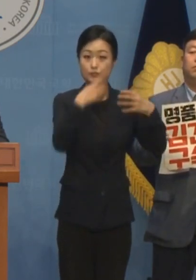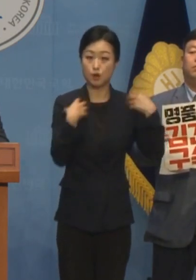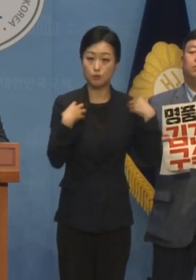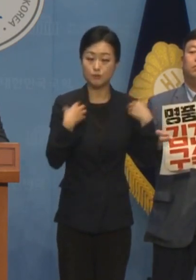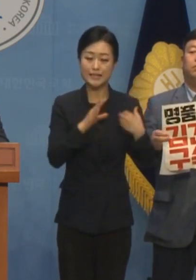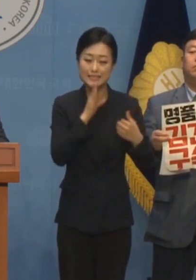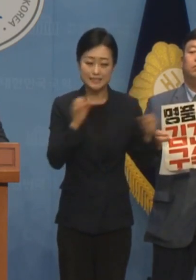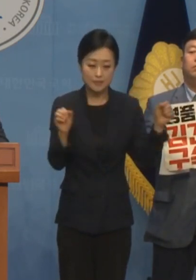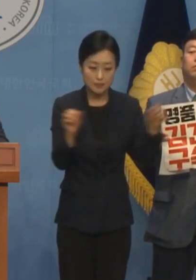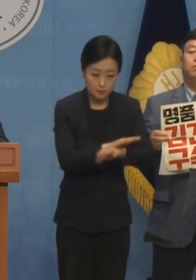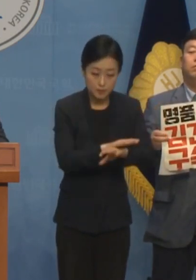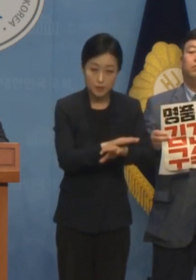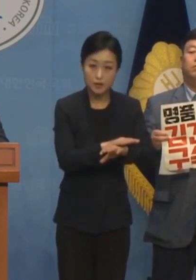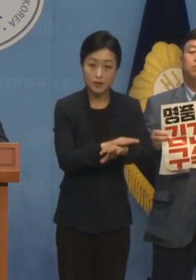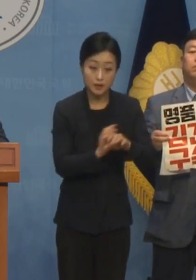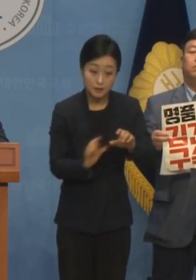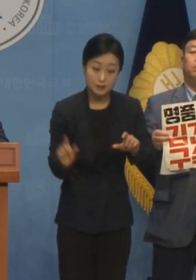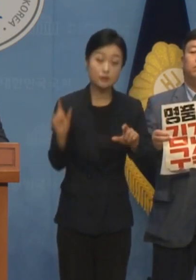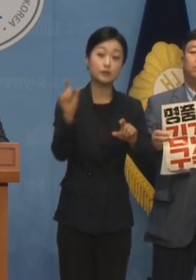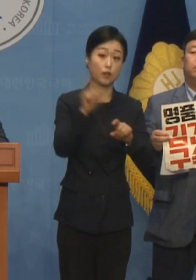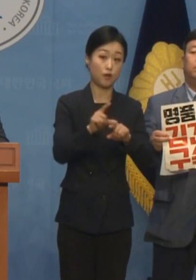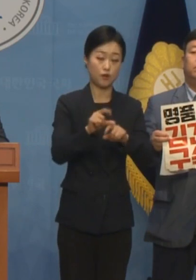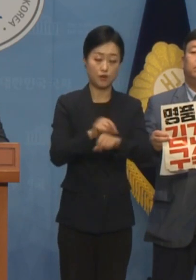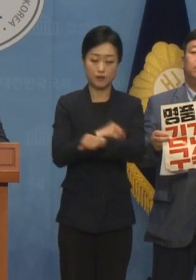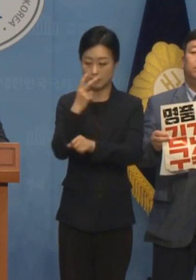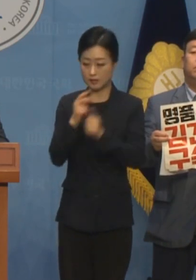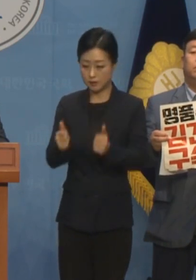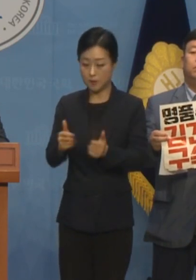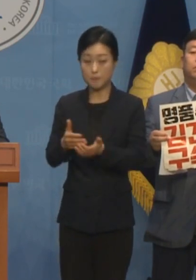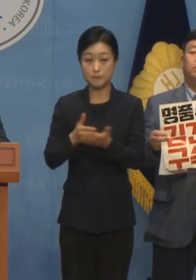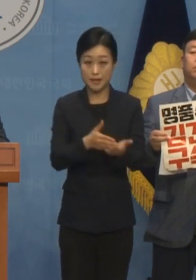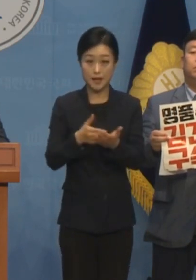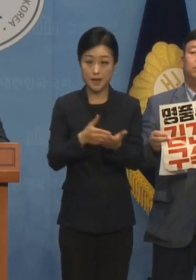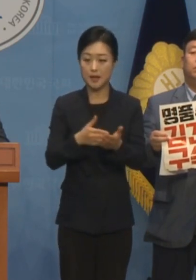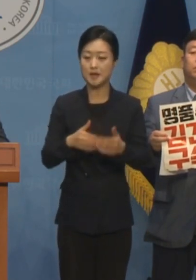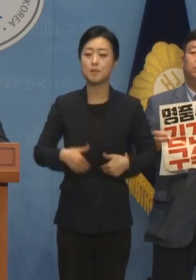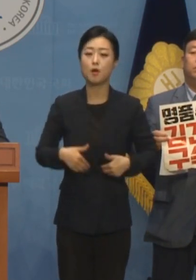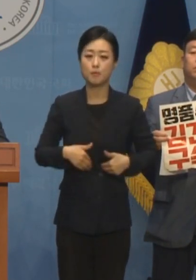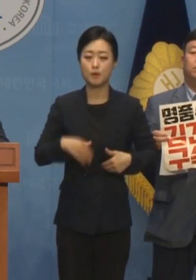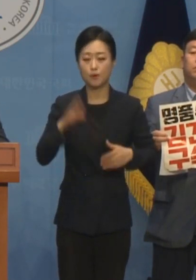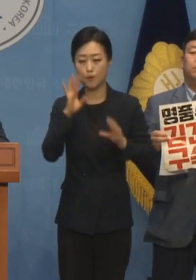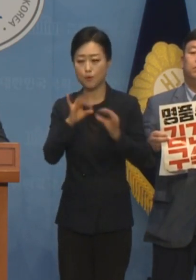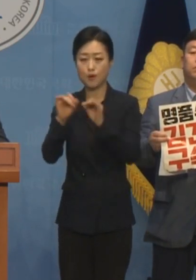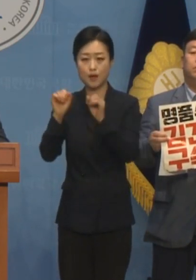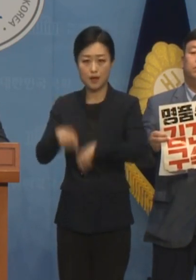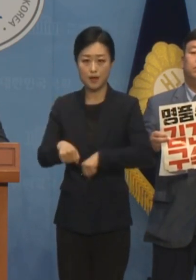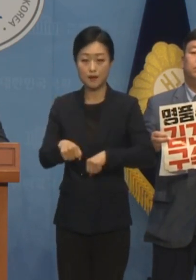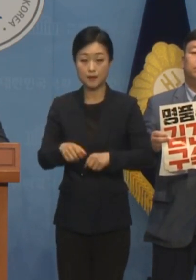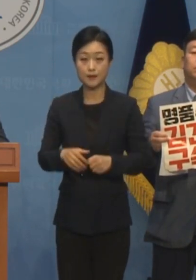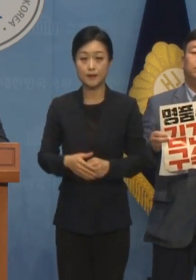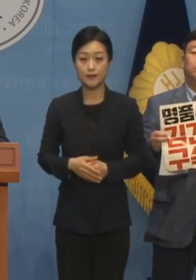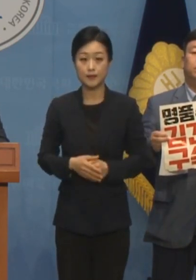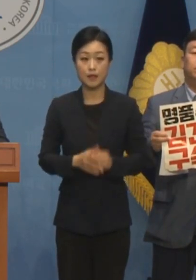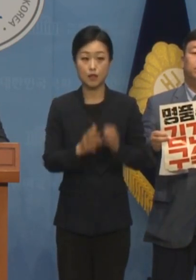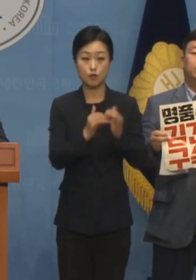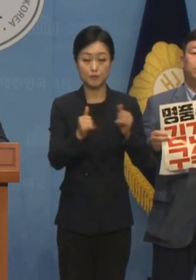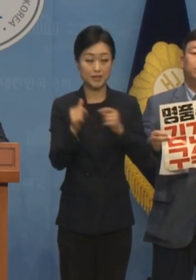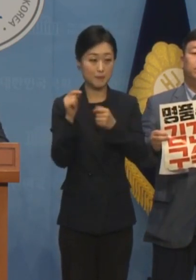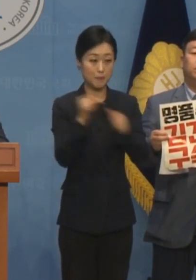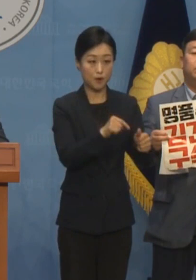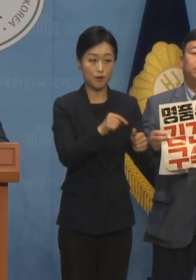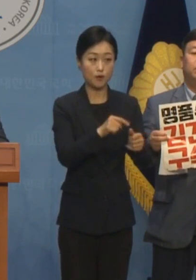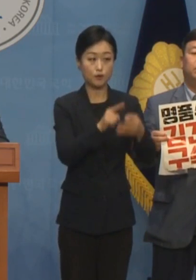진실을 덮을수록 김건희 특검의 필요성은 분명해지고 있습니다. 윤석열 정권은 국민의 명령인